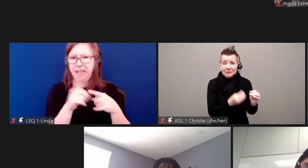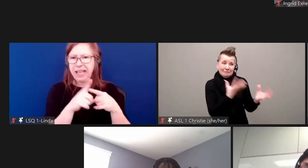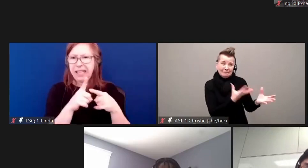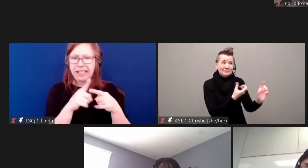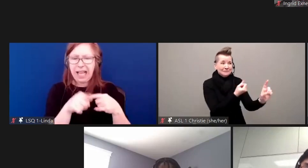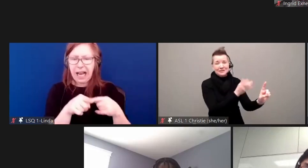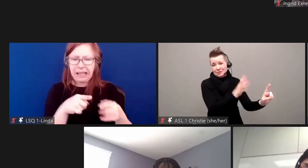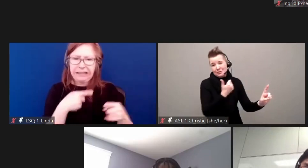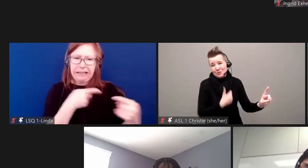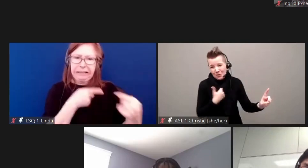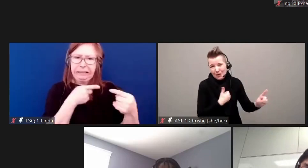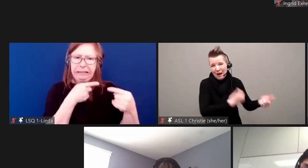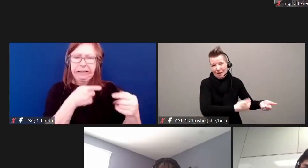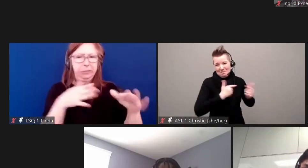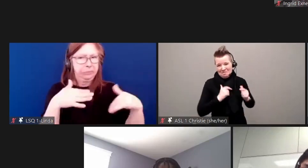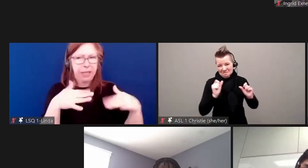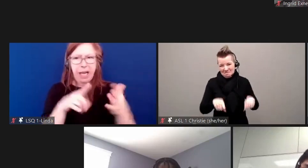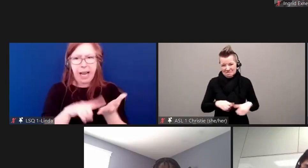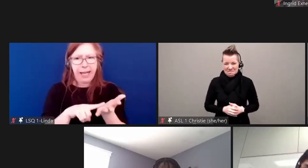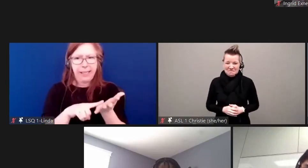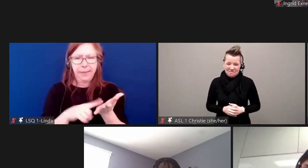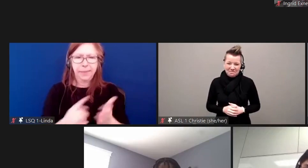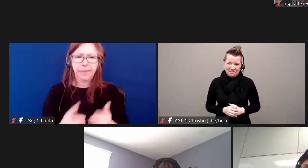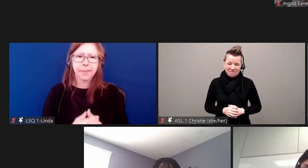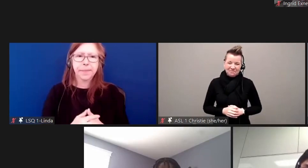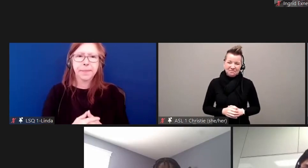pu régler le problème.